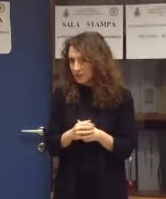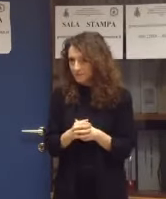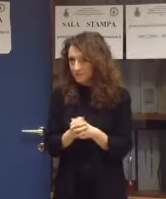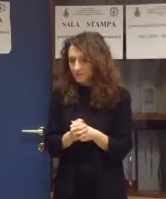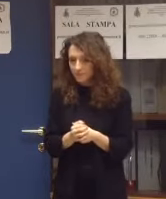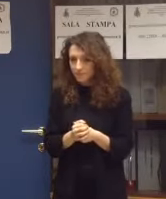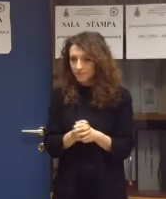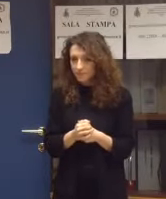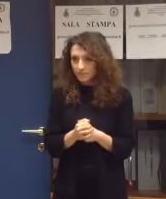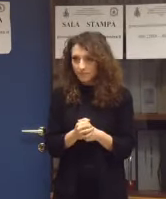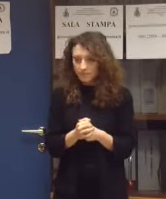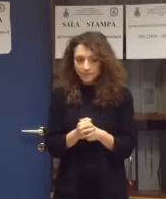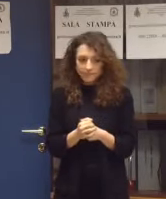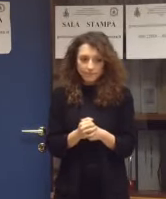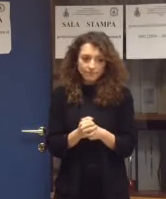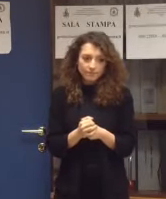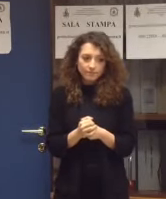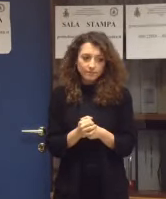perché